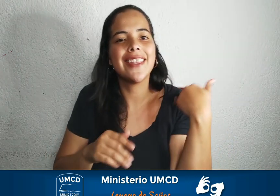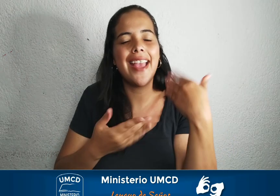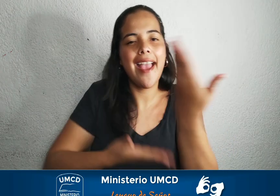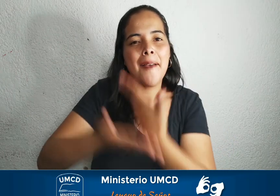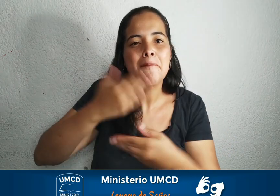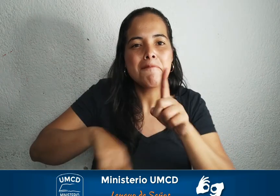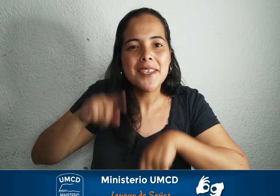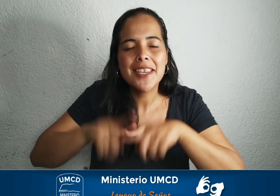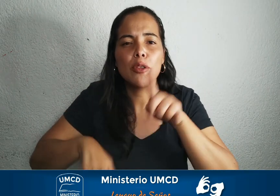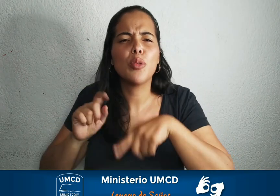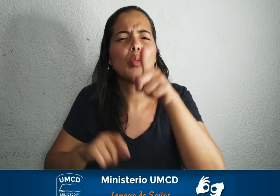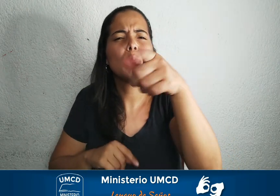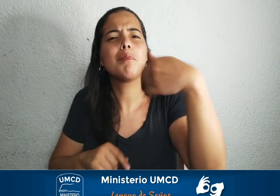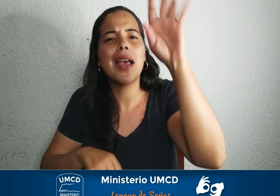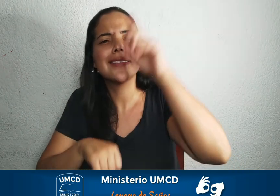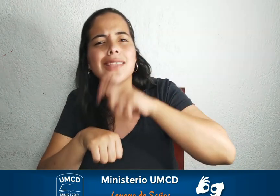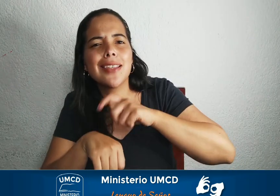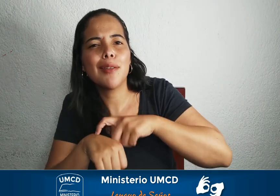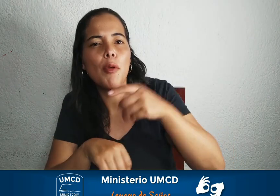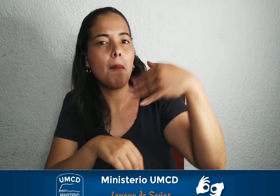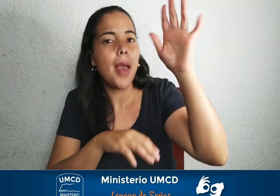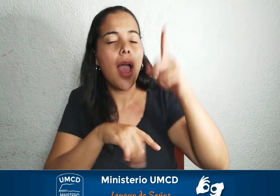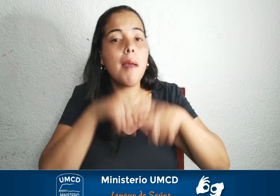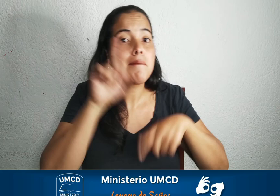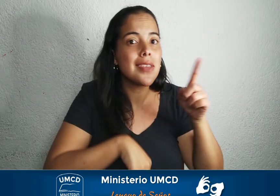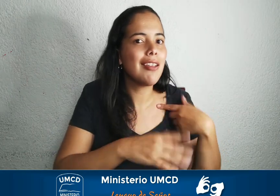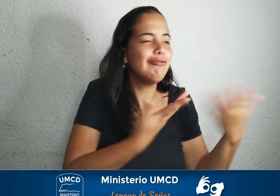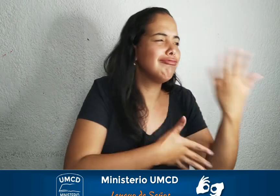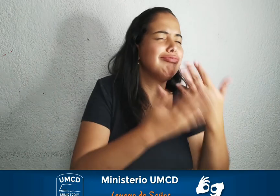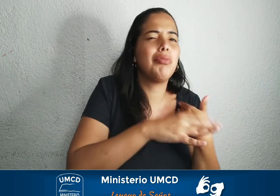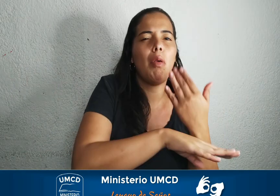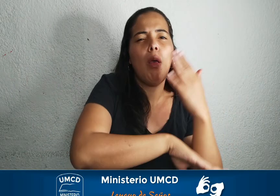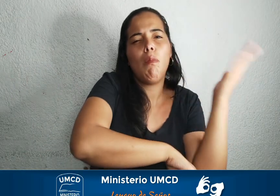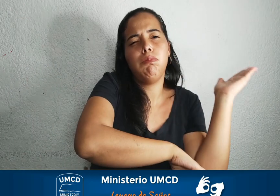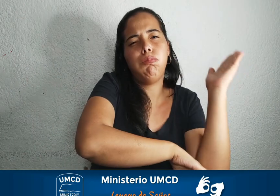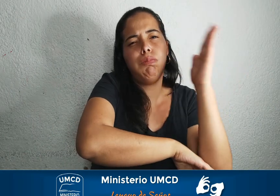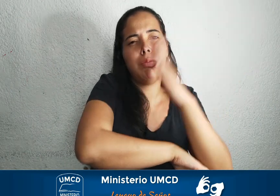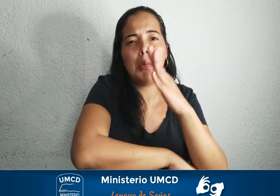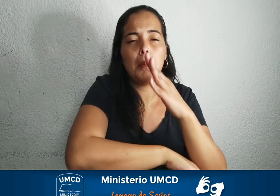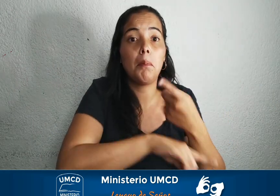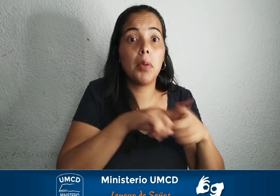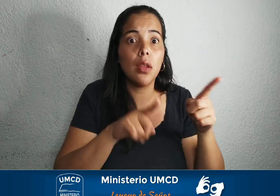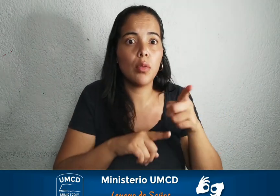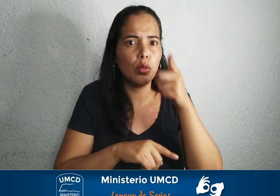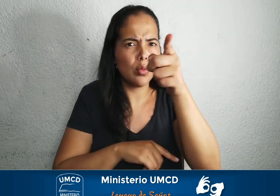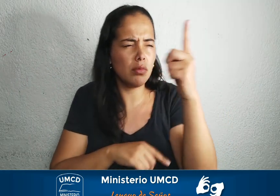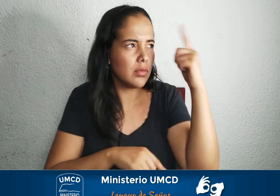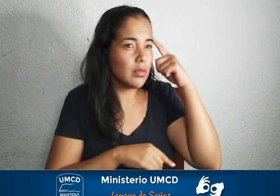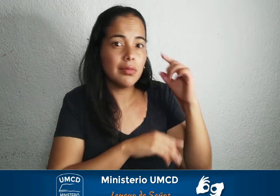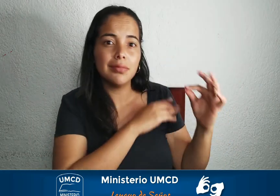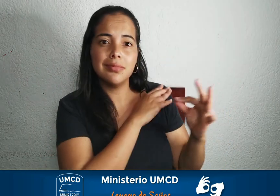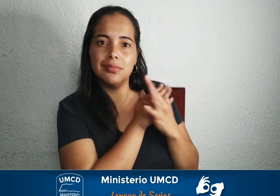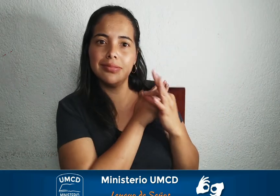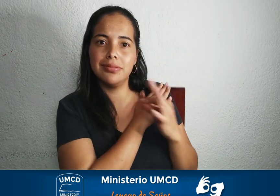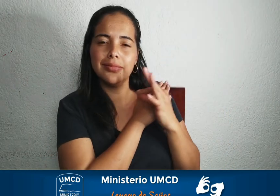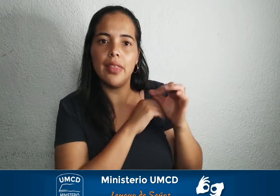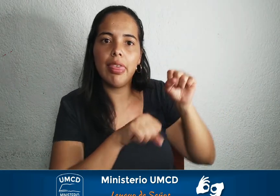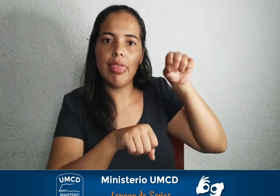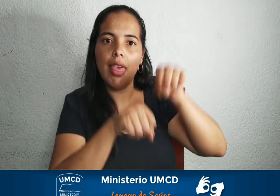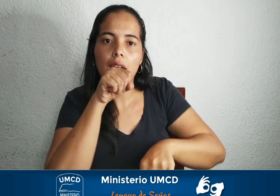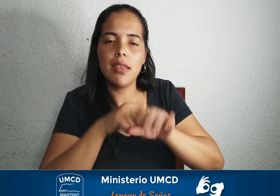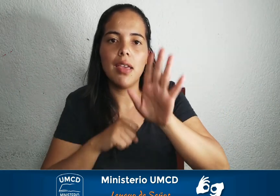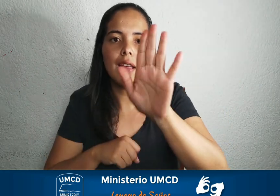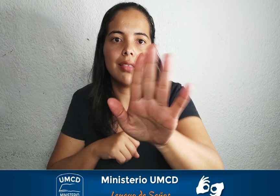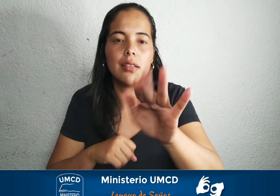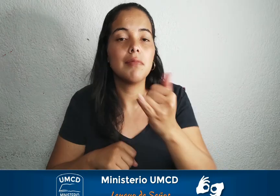quiénes compartimos el tiempo? ¿A quiénes escuchamos? A veces, lamentablemente, nosotros sin darnos cuenta estamos